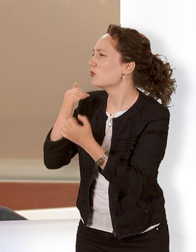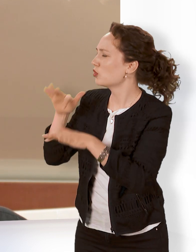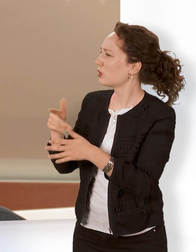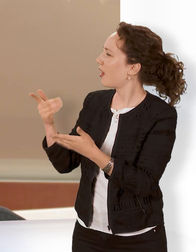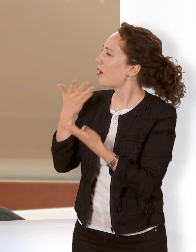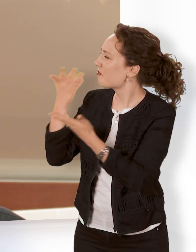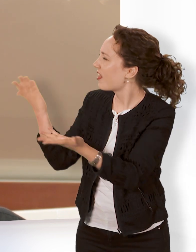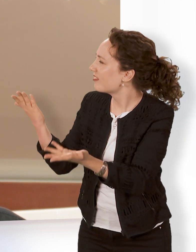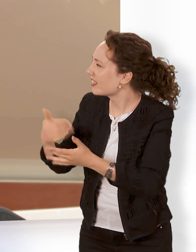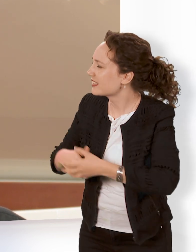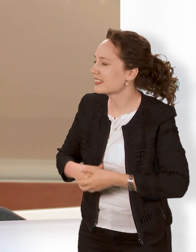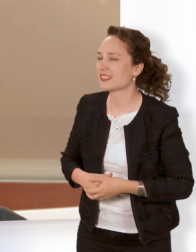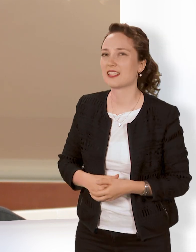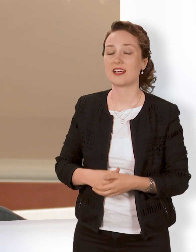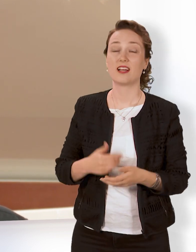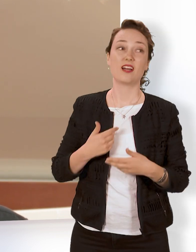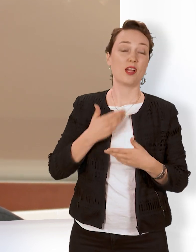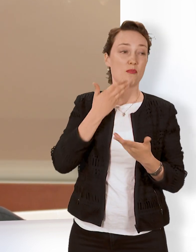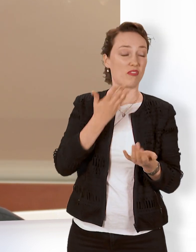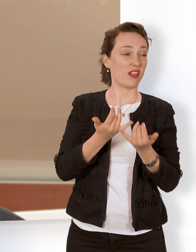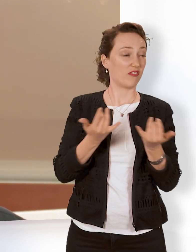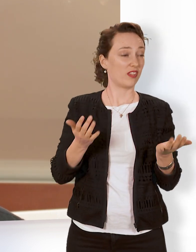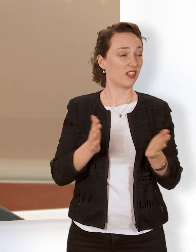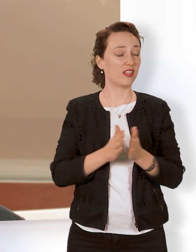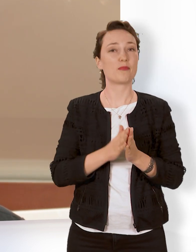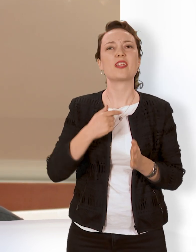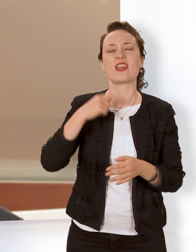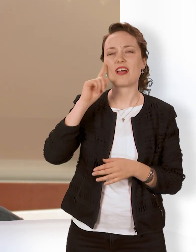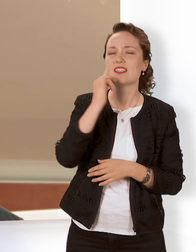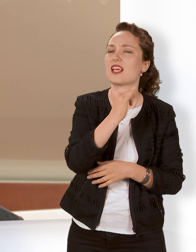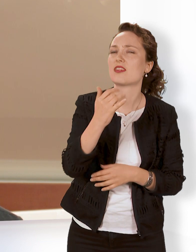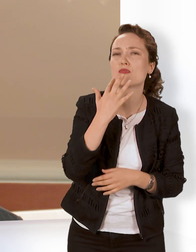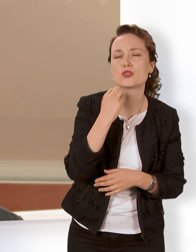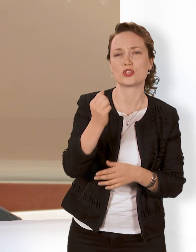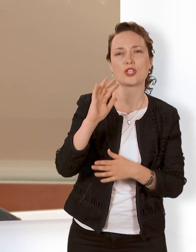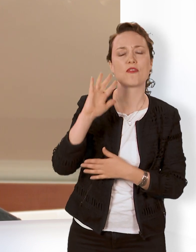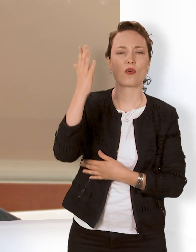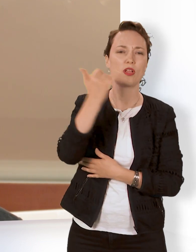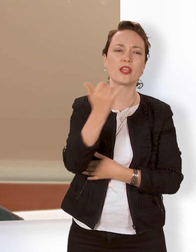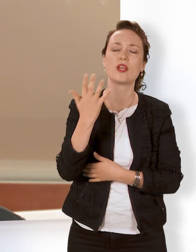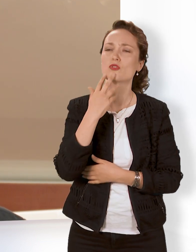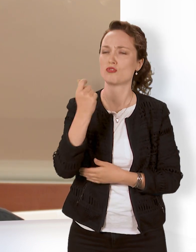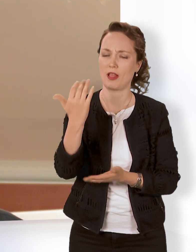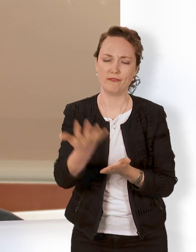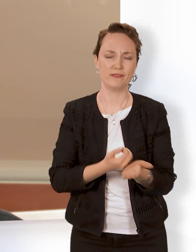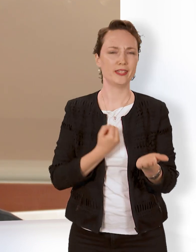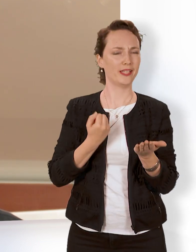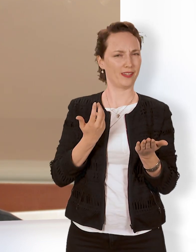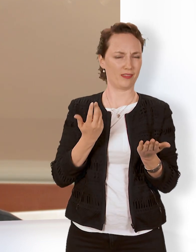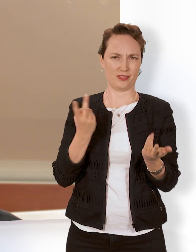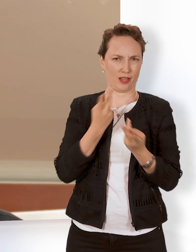Ich meine, ich kann natürlich verstehen, dass jeder irgendwo auf so einen Olymp hoch will und dass jeder erfolgreich sein will, dass jeder viel Geld verdienen will. Ich